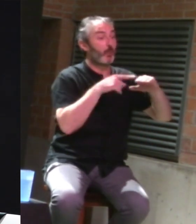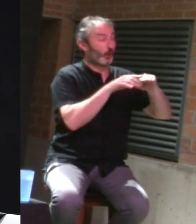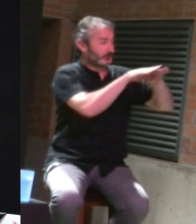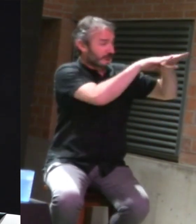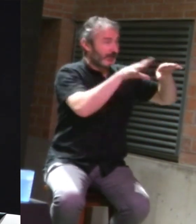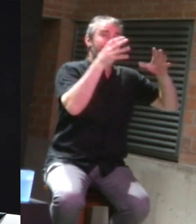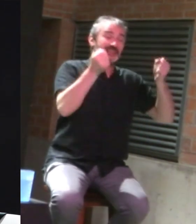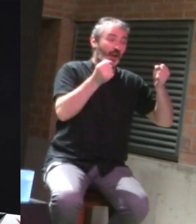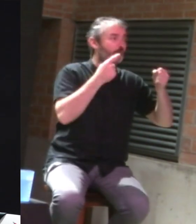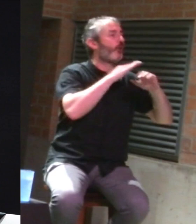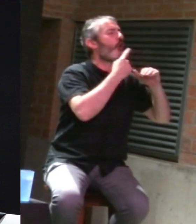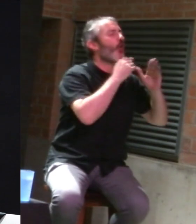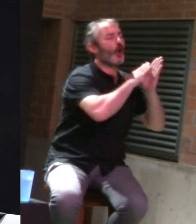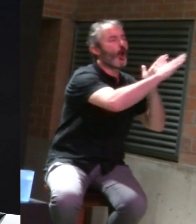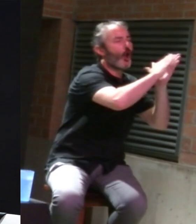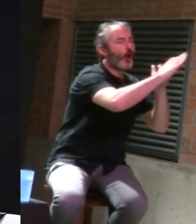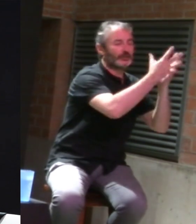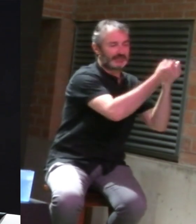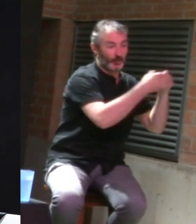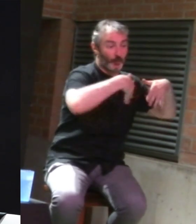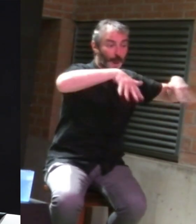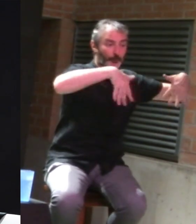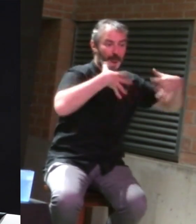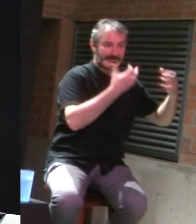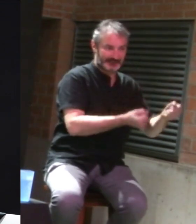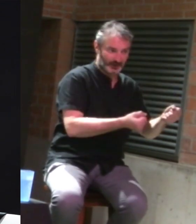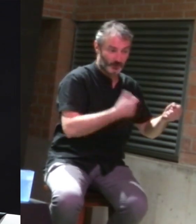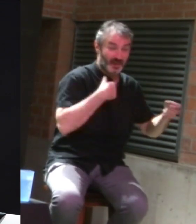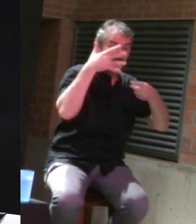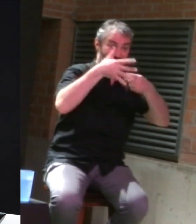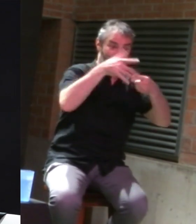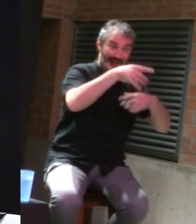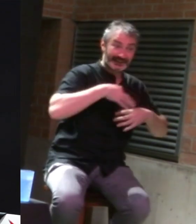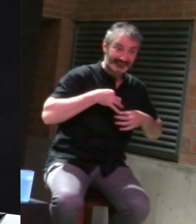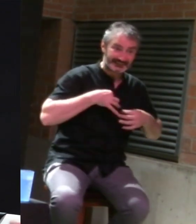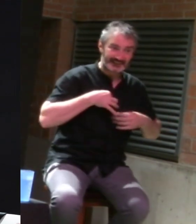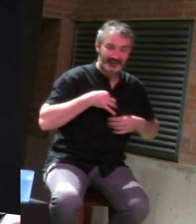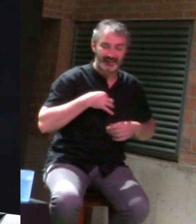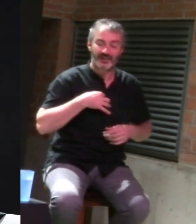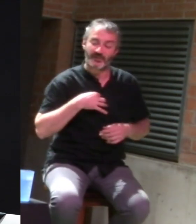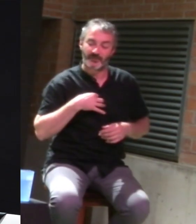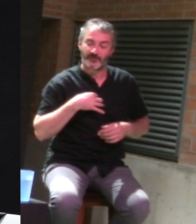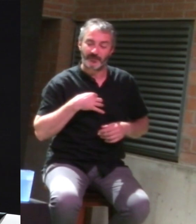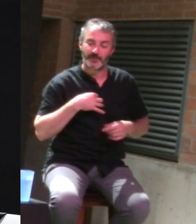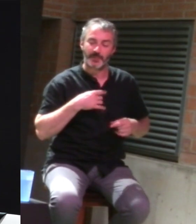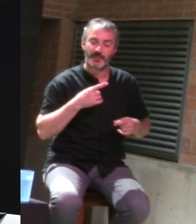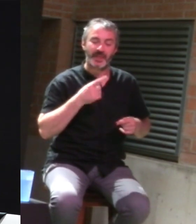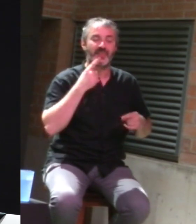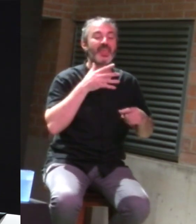tenim important a dintre de lo que és tota aquesta producció tèxtil, el que es deia la Boduiteria, que era la fàbrica